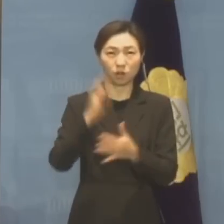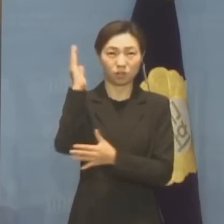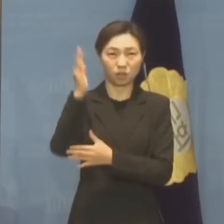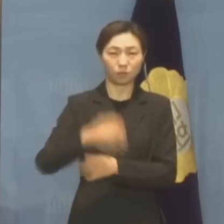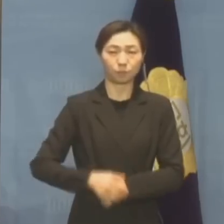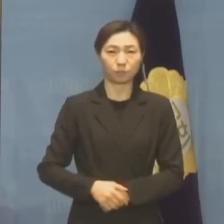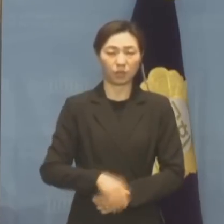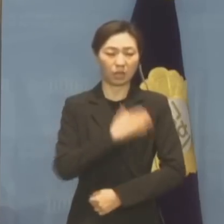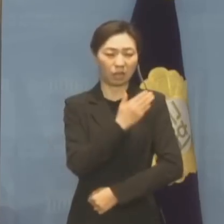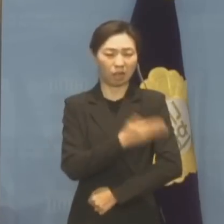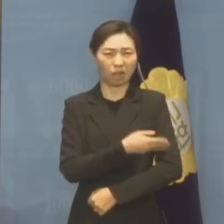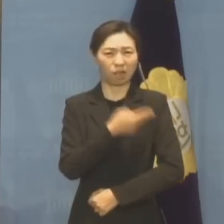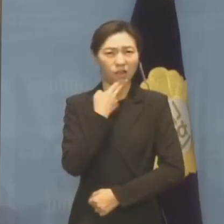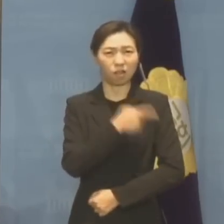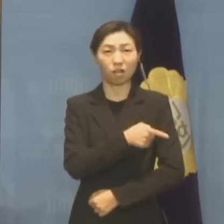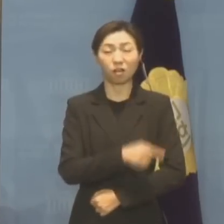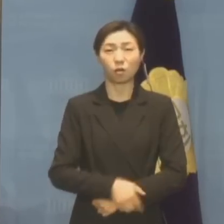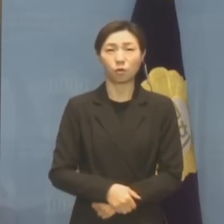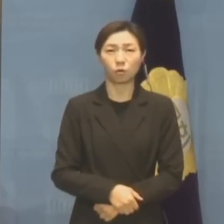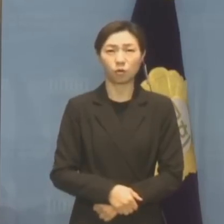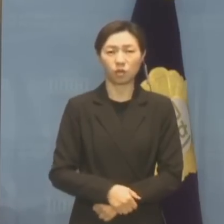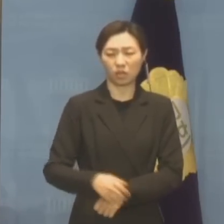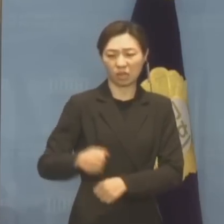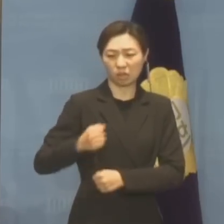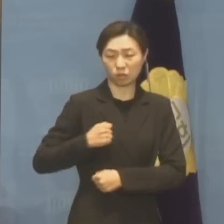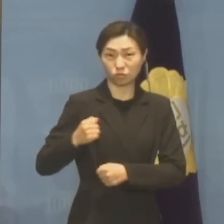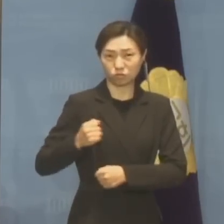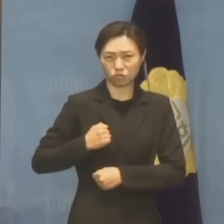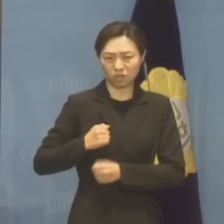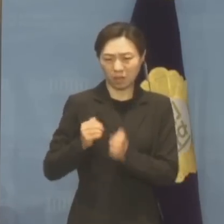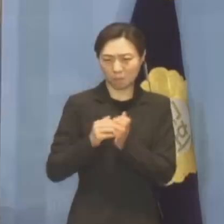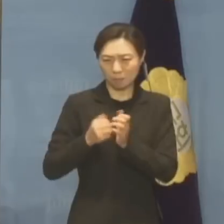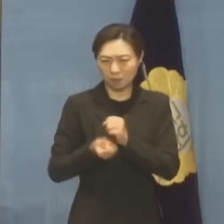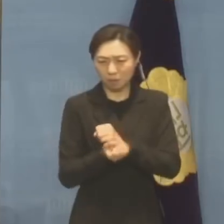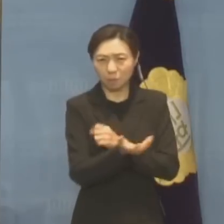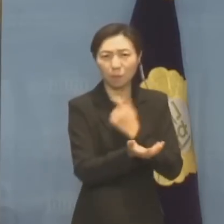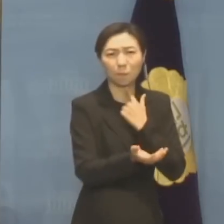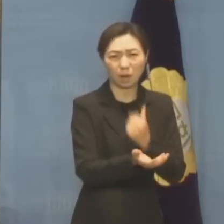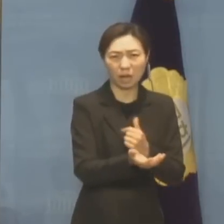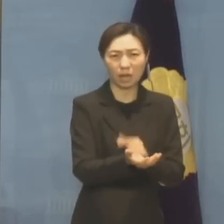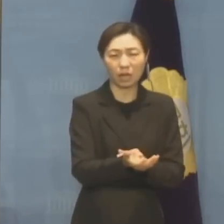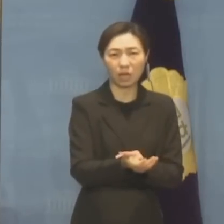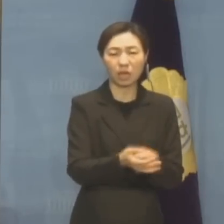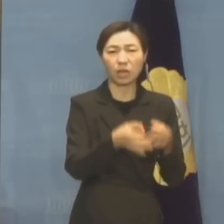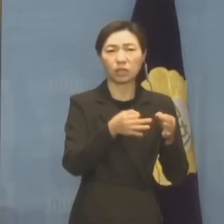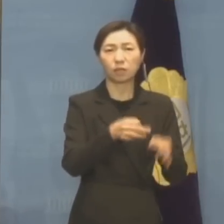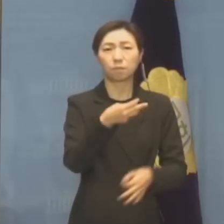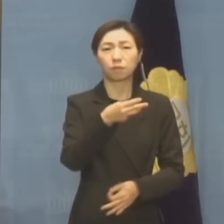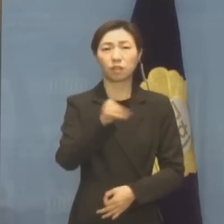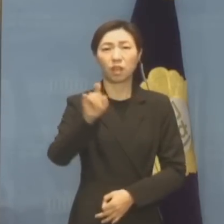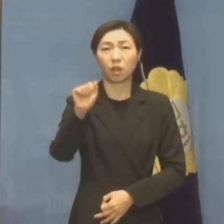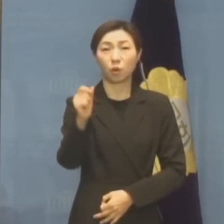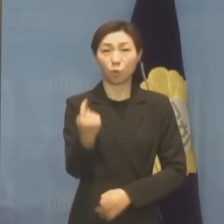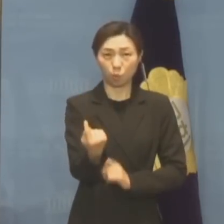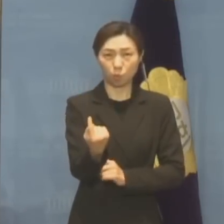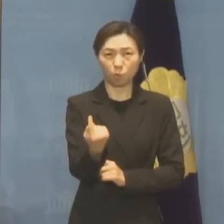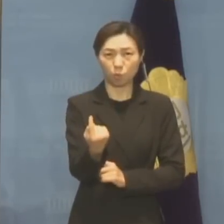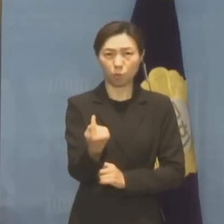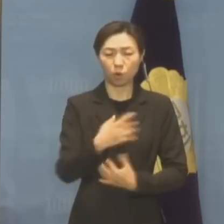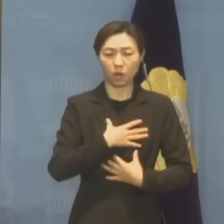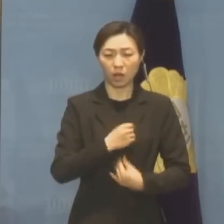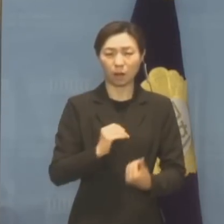군사 기밀 유출 범죄 범법자 김태호 안보실 1차장에 대한 경질을